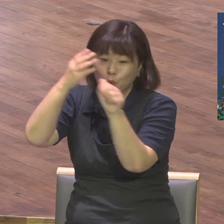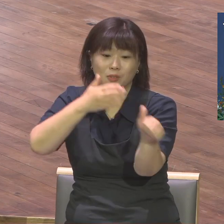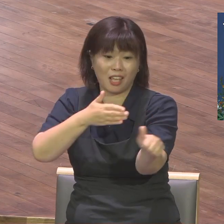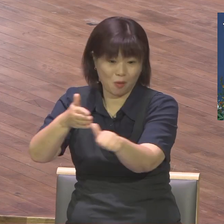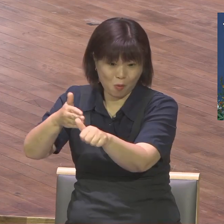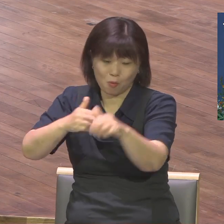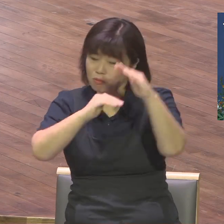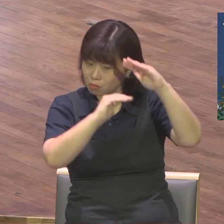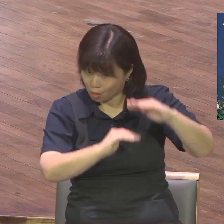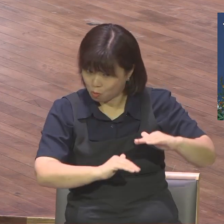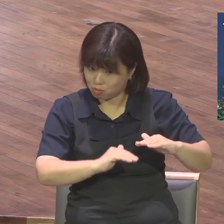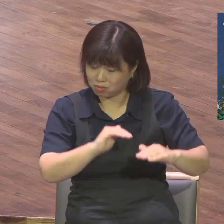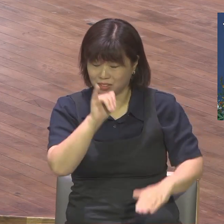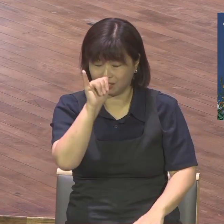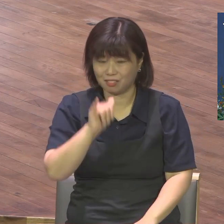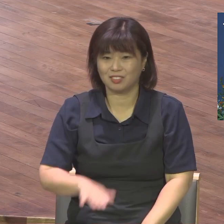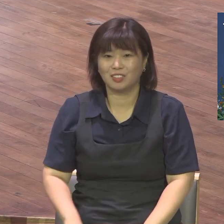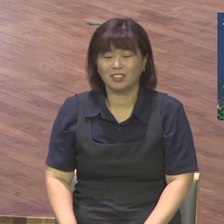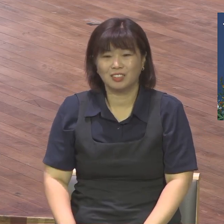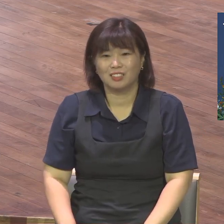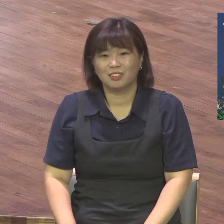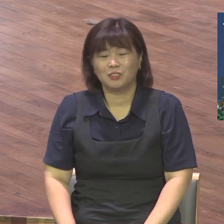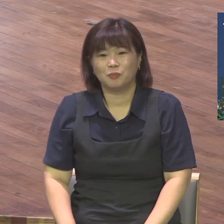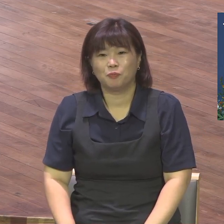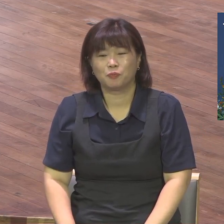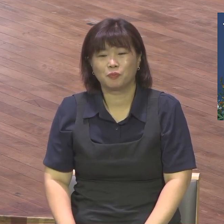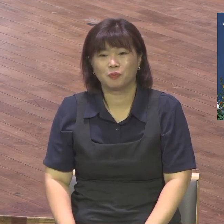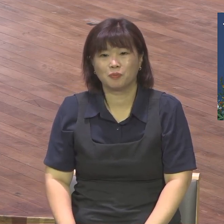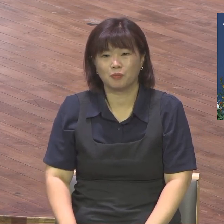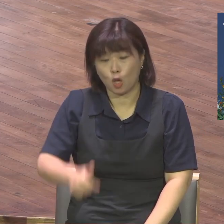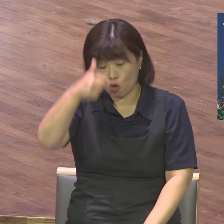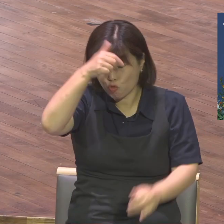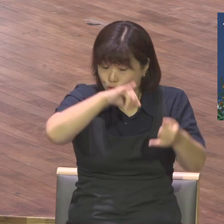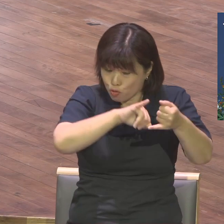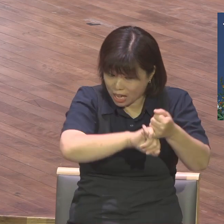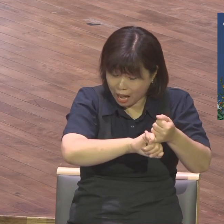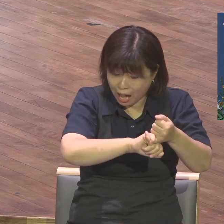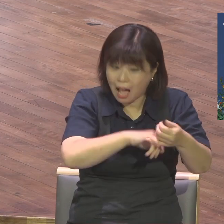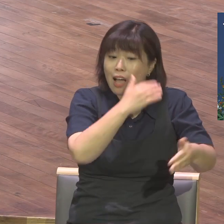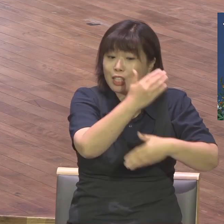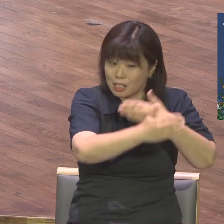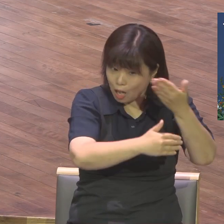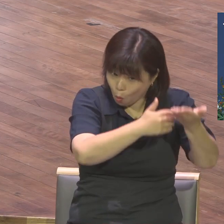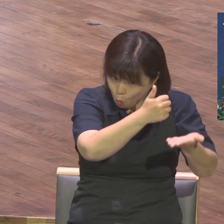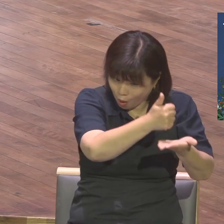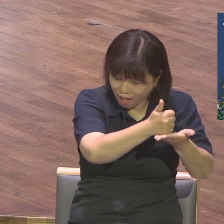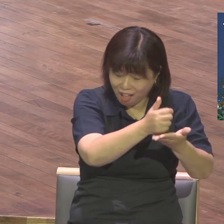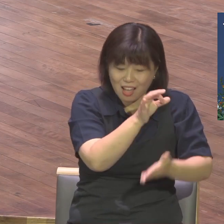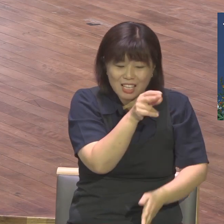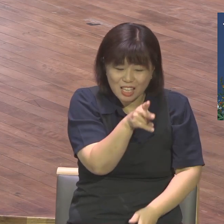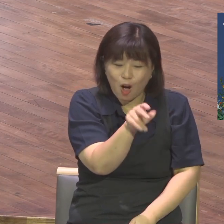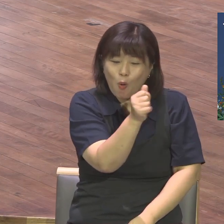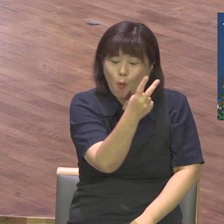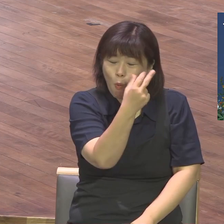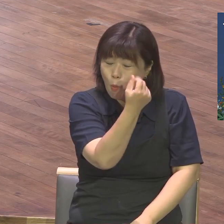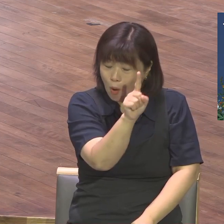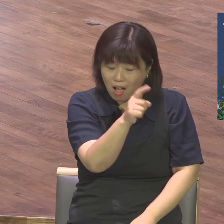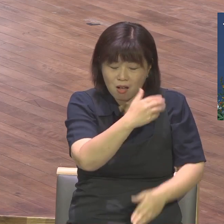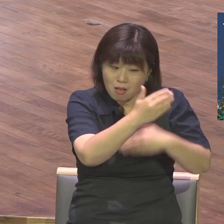구약의 여호와는 전부 예수님. 신약의 구약의 여호와, 신약의 여호와 한 단어도 안 나와요.